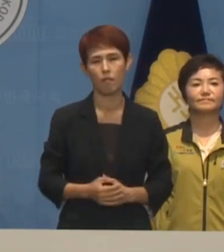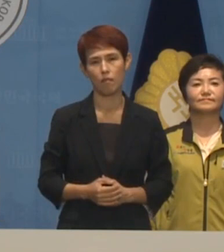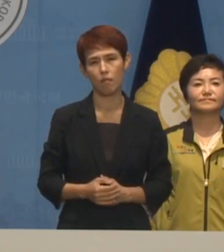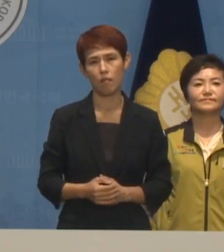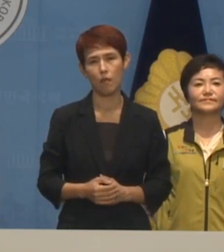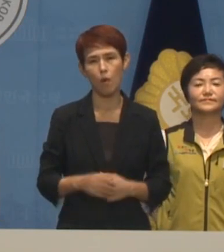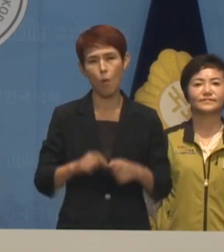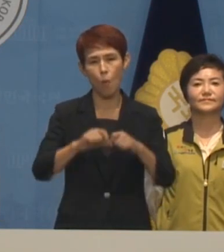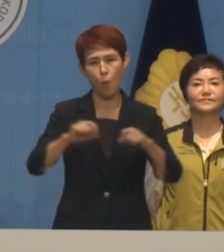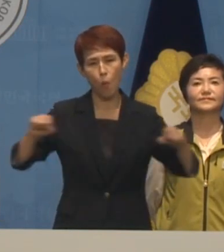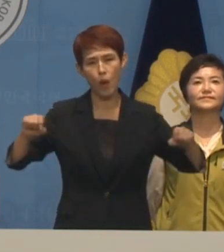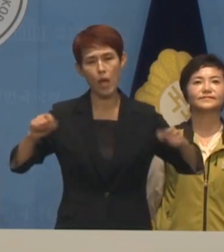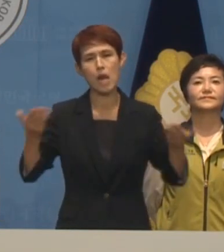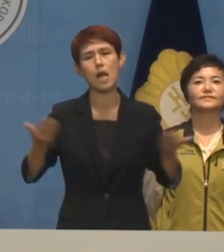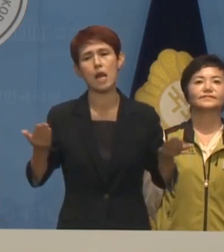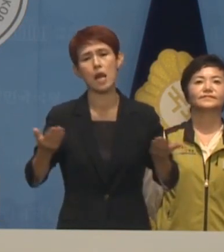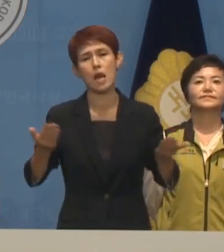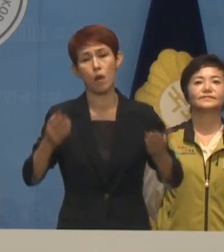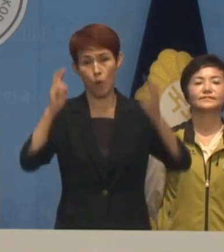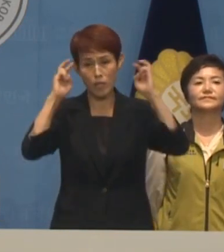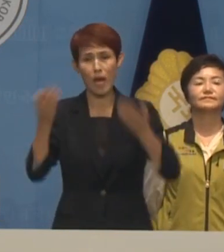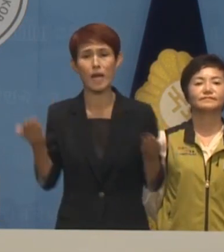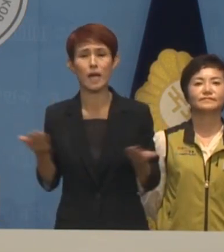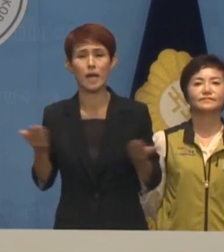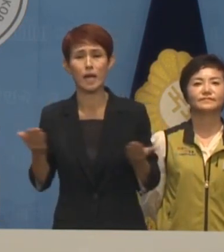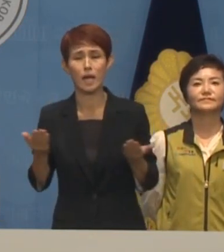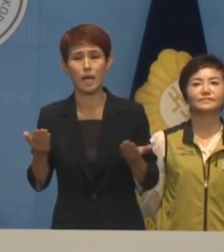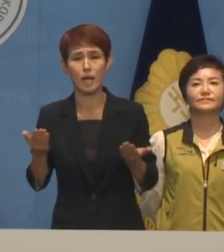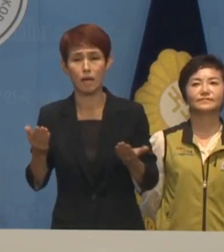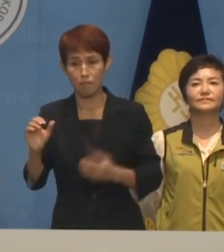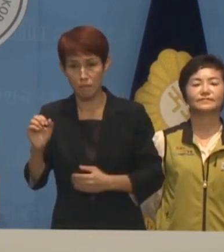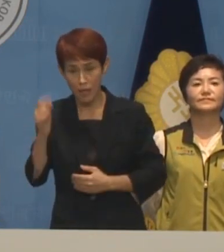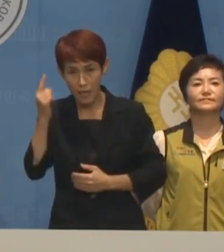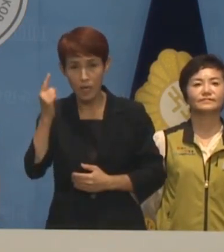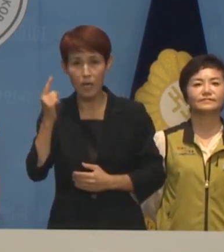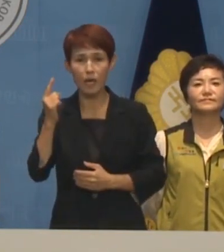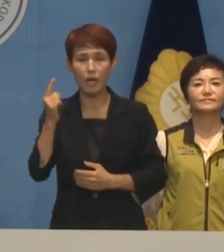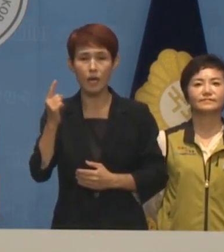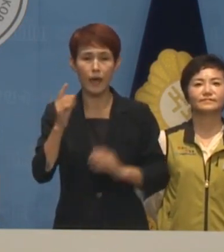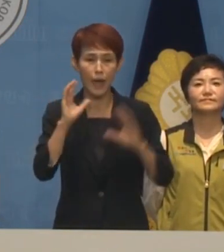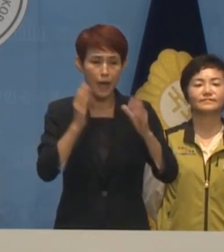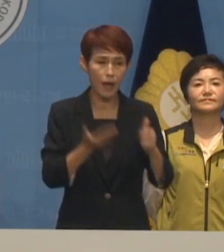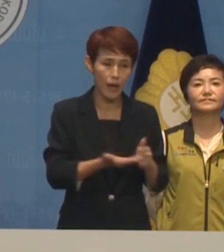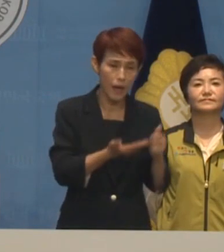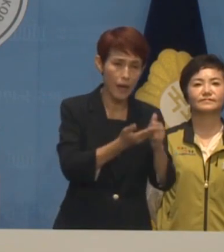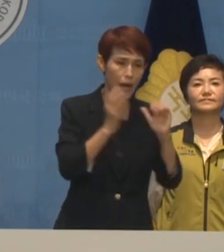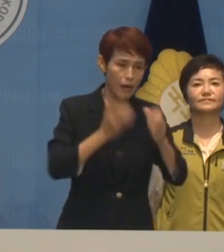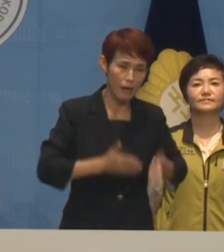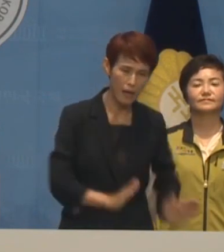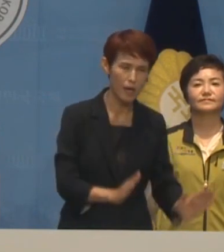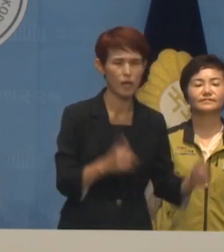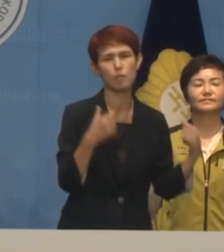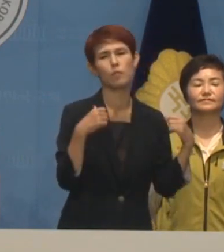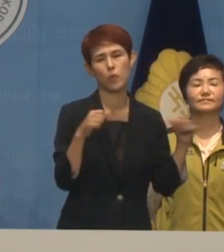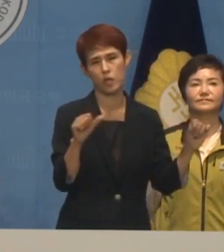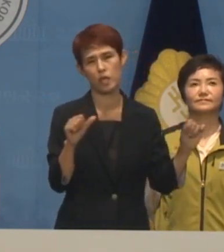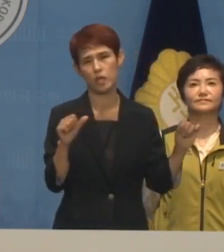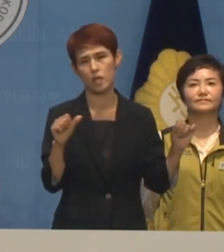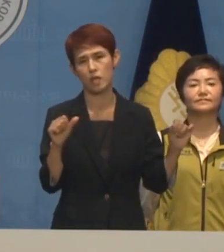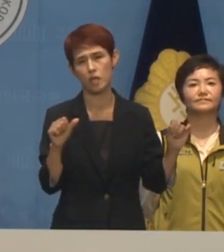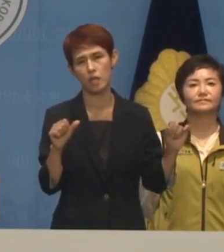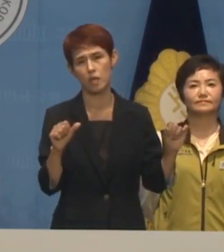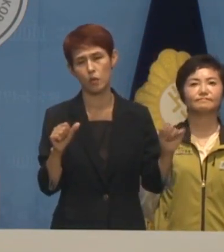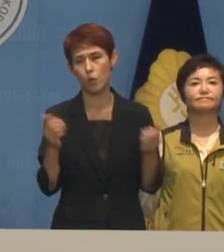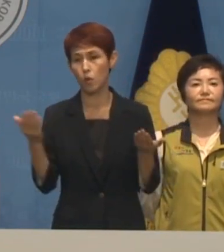장시간 회사에 있어야 하는 직장 문화로 인해 누군가는 양육과 출산을 포기하거나 또는